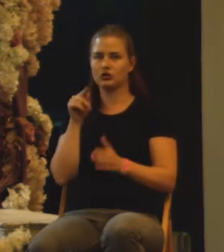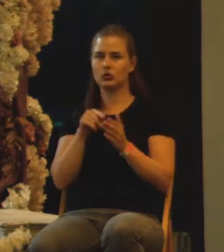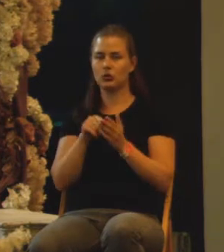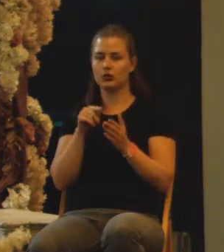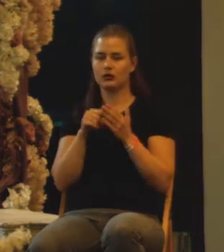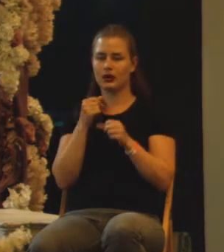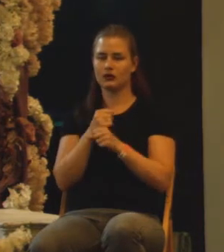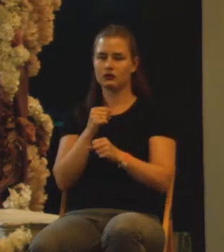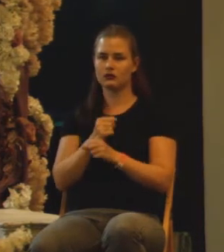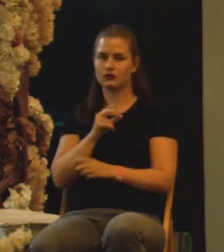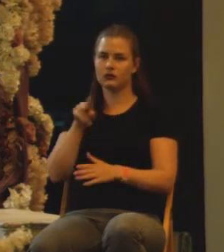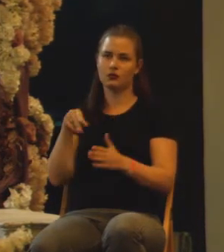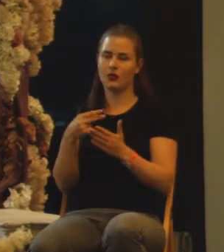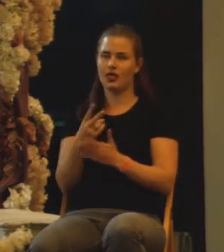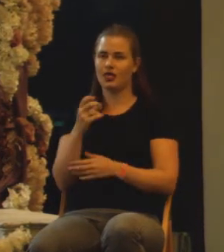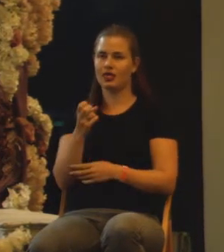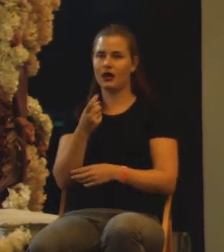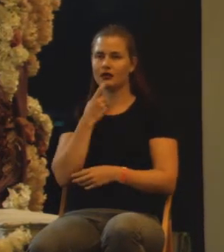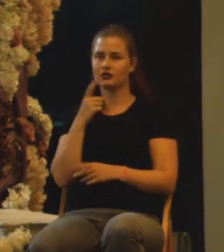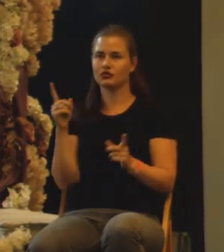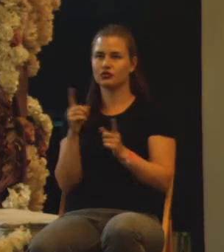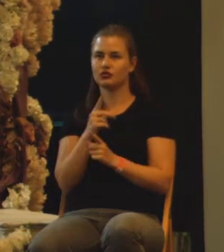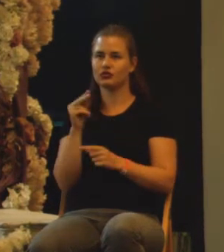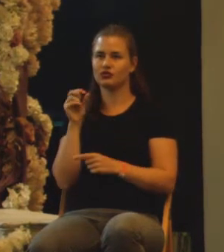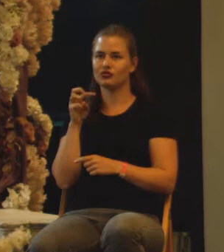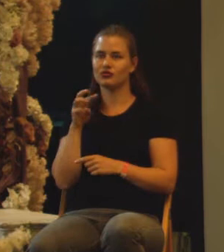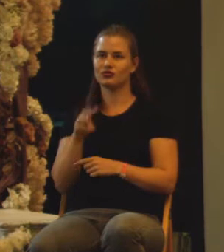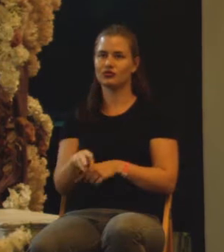нанесли, упало на яйцо что-то, чем пукнула, извините, ворона.